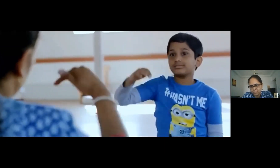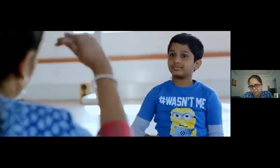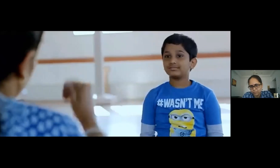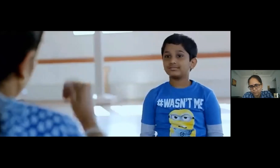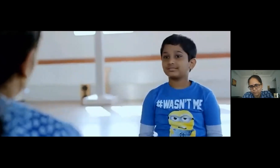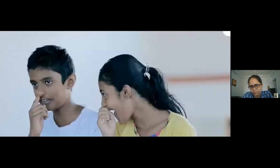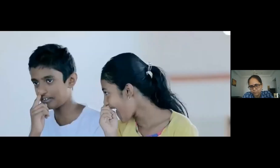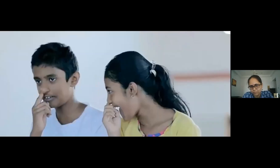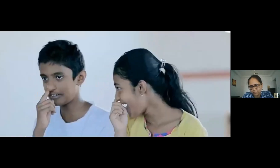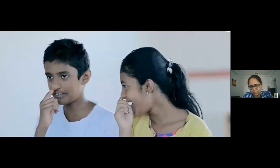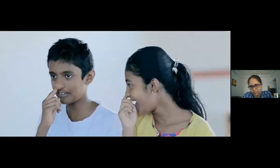ಅಮ್ಮ